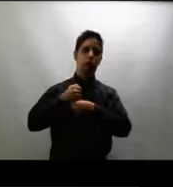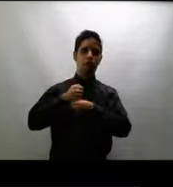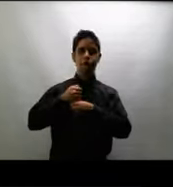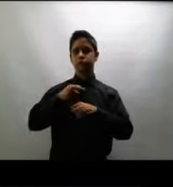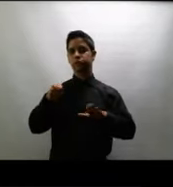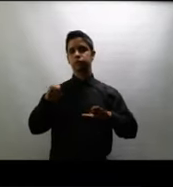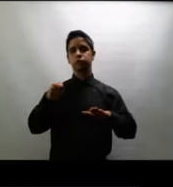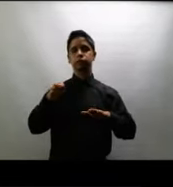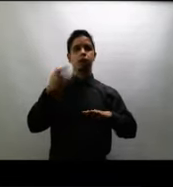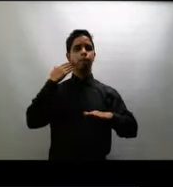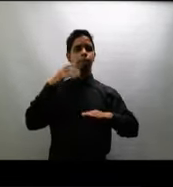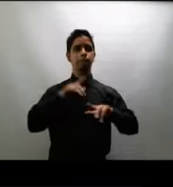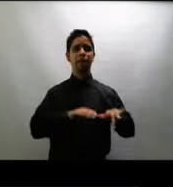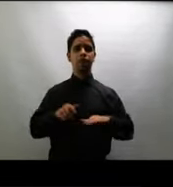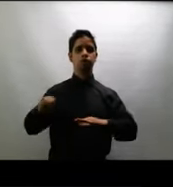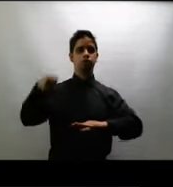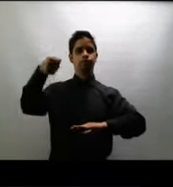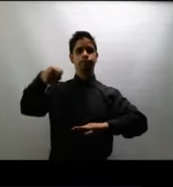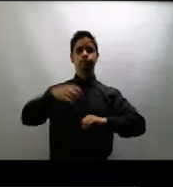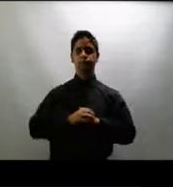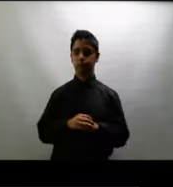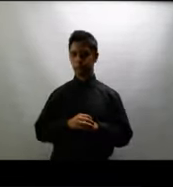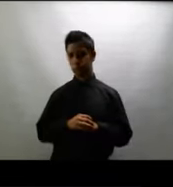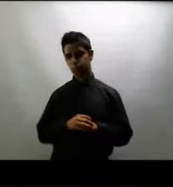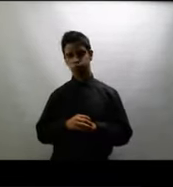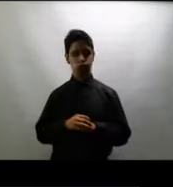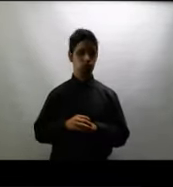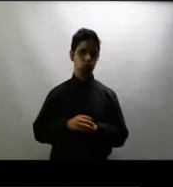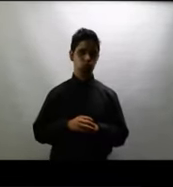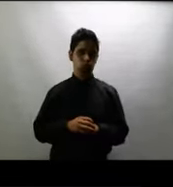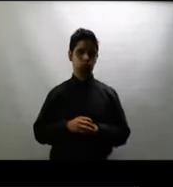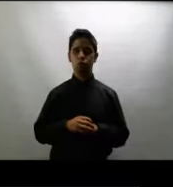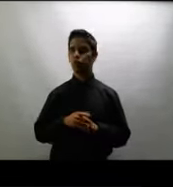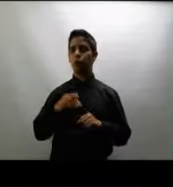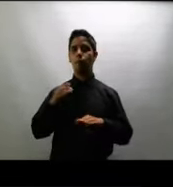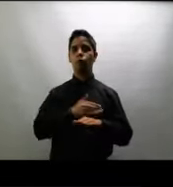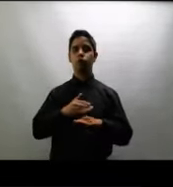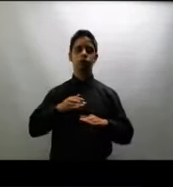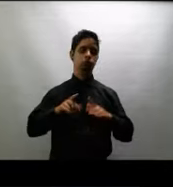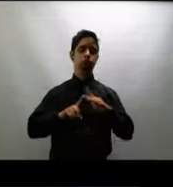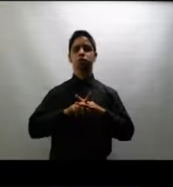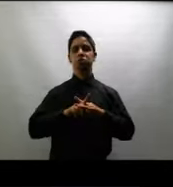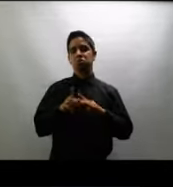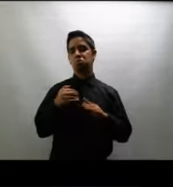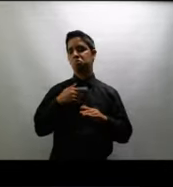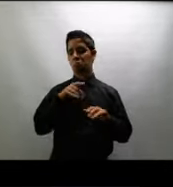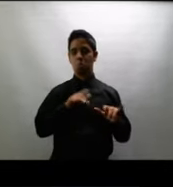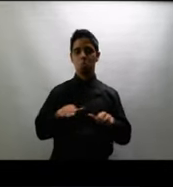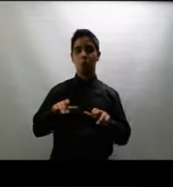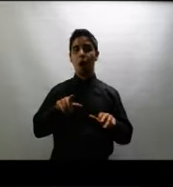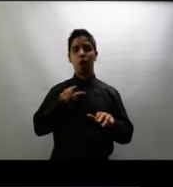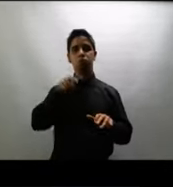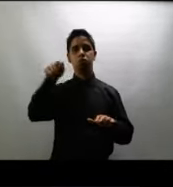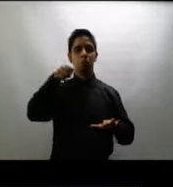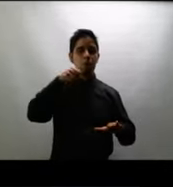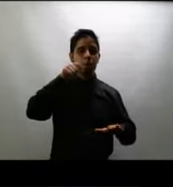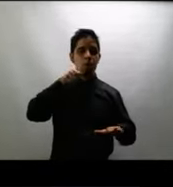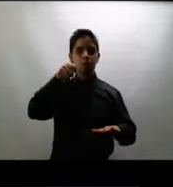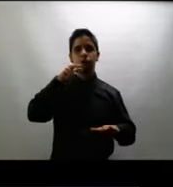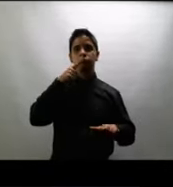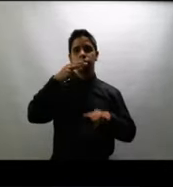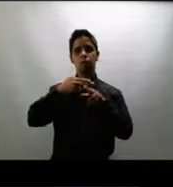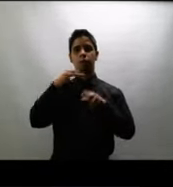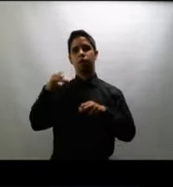nada, y de momento me paro, y después vi una melodía y le puse Café Colado a la pieza. Esa fue la primera pieza que le pusimos Café Colado. Después hice Little Coffee y